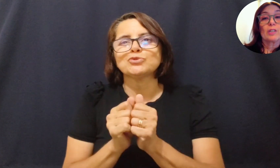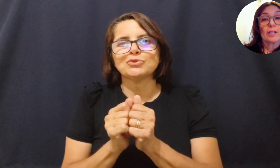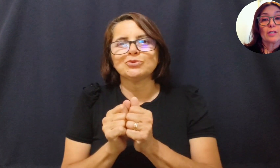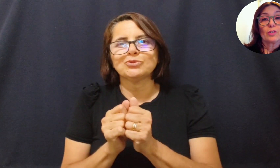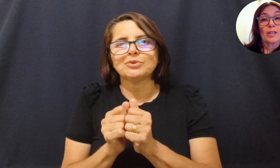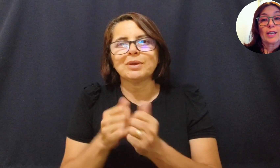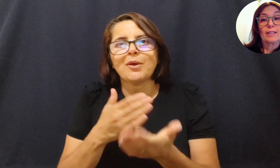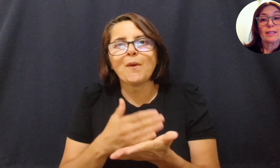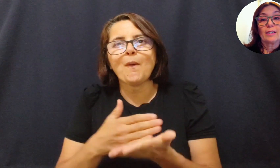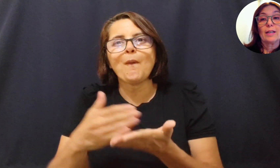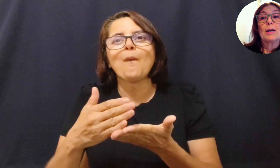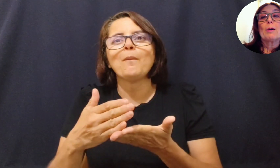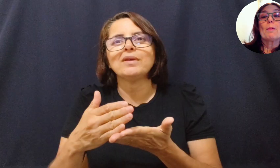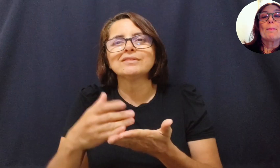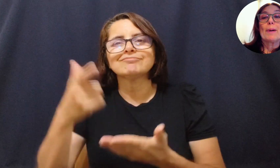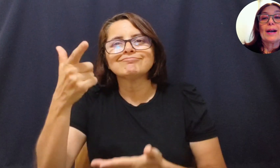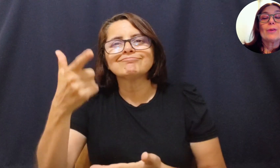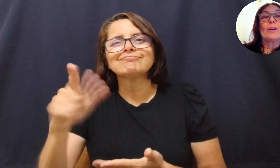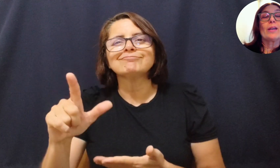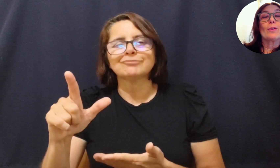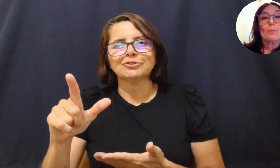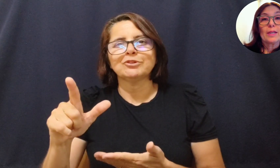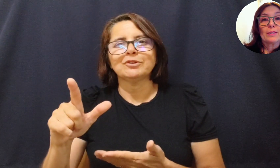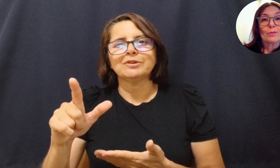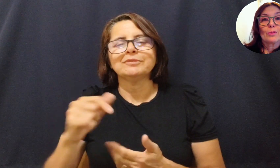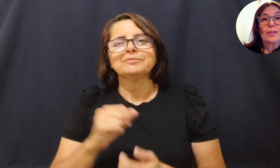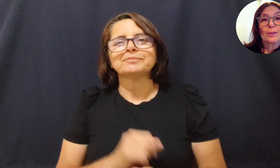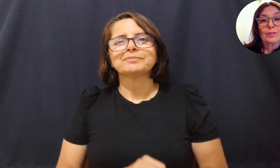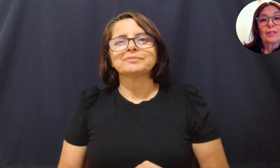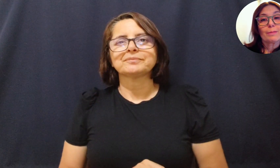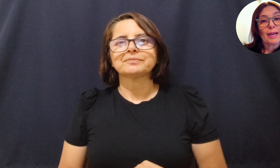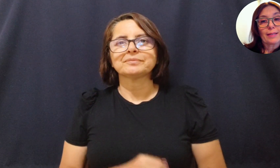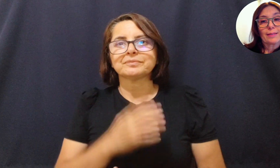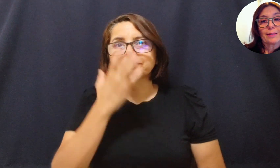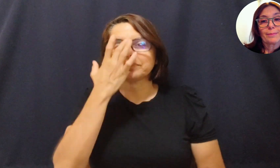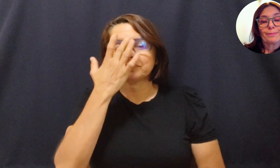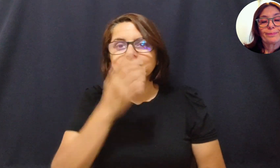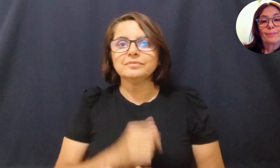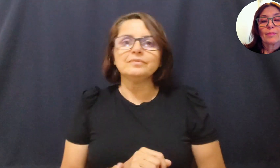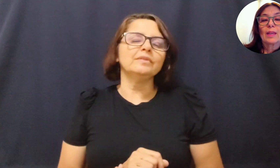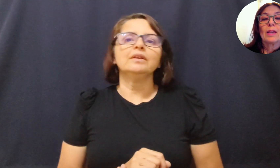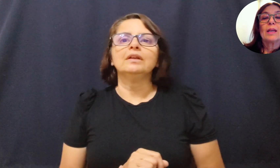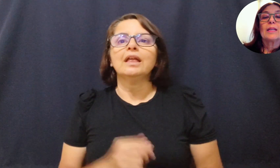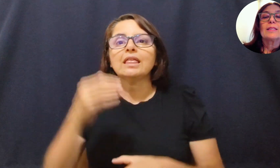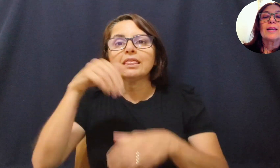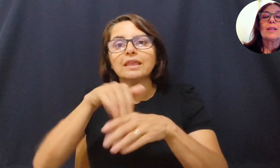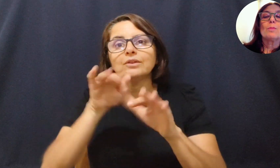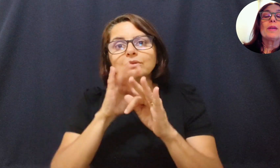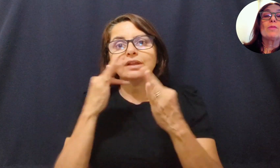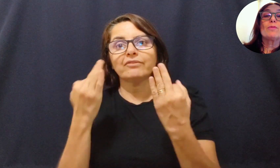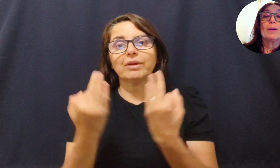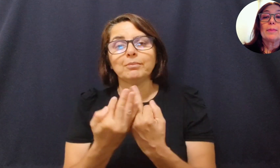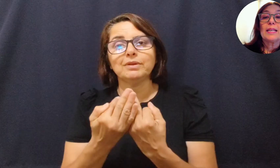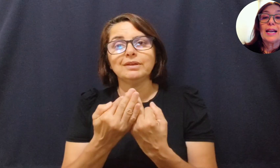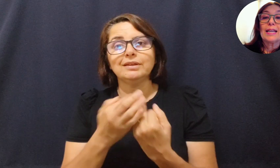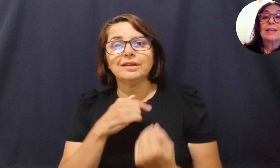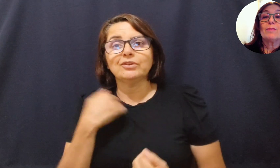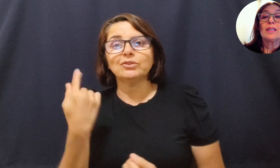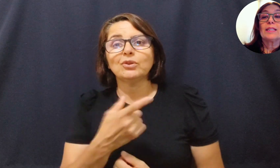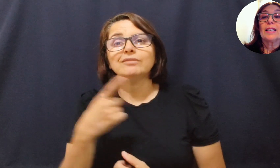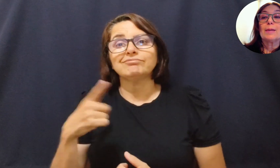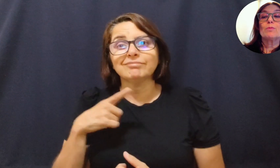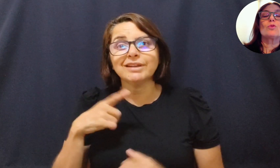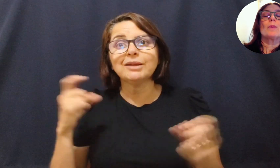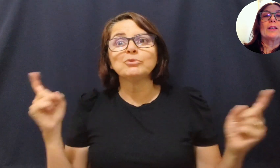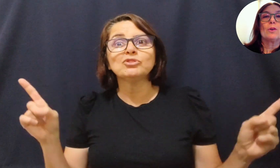nova jornada, para o recomeço em outras bases. Será no meio familiar